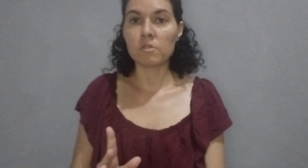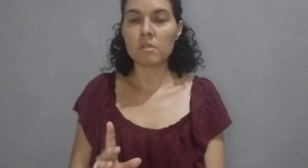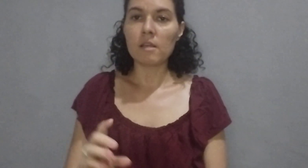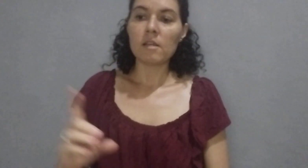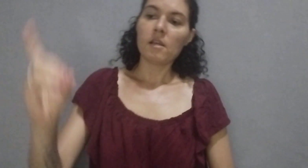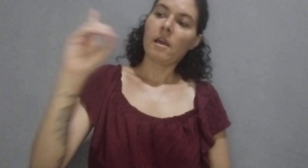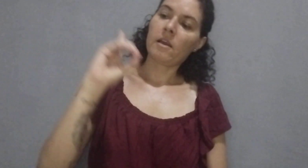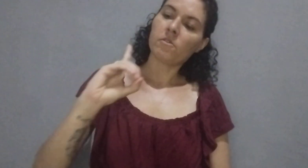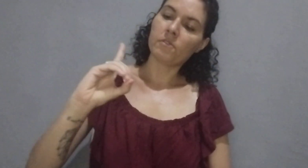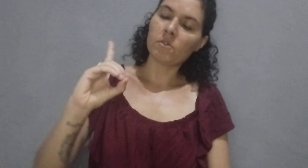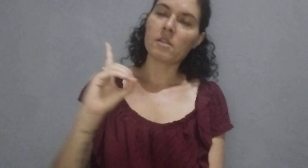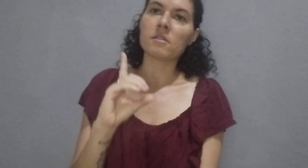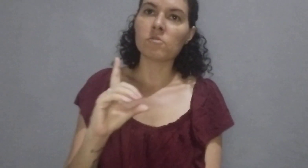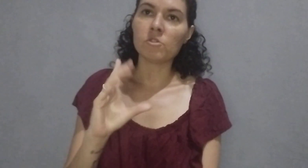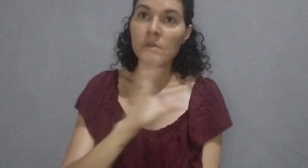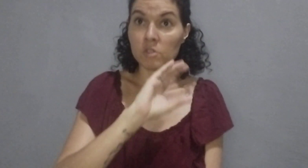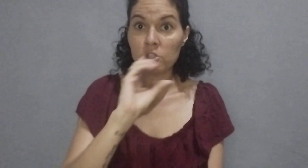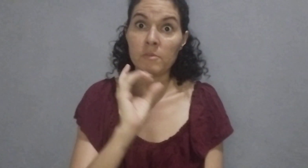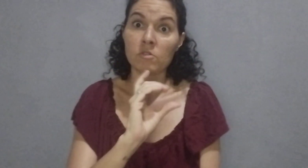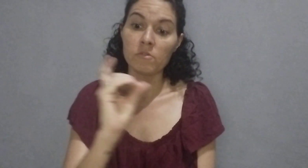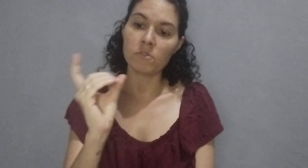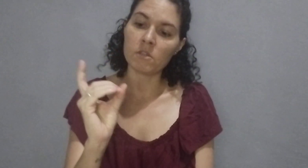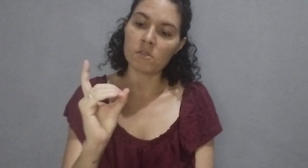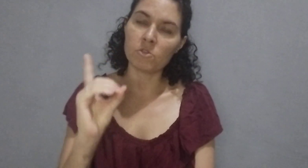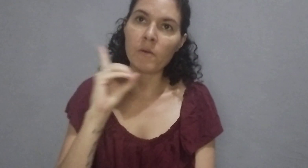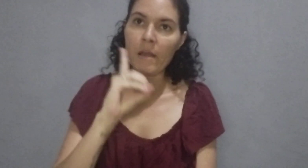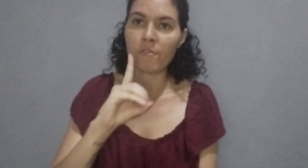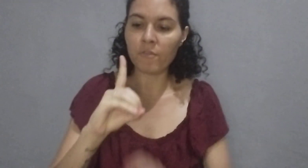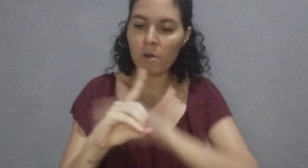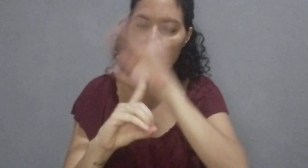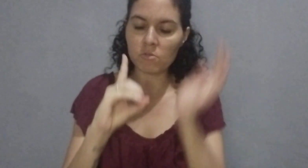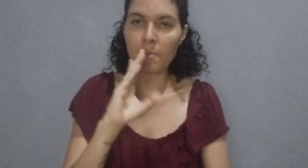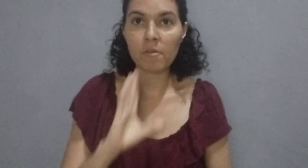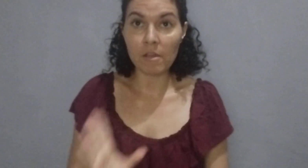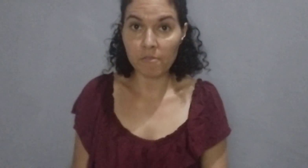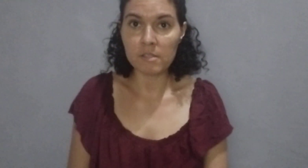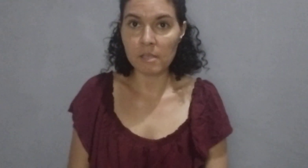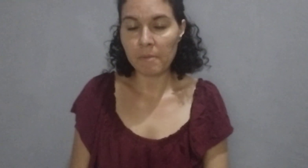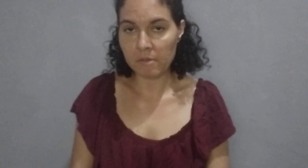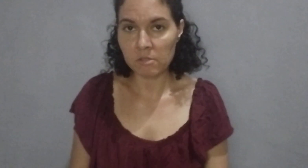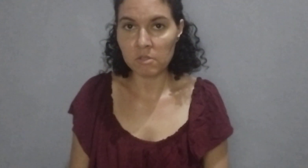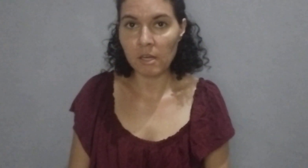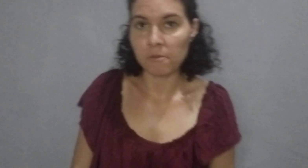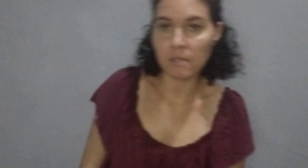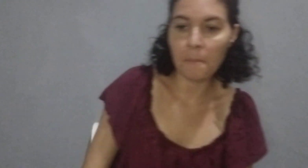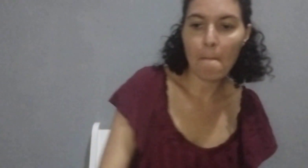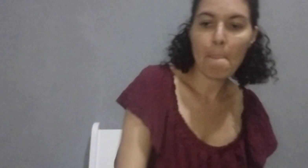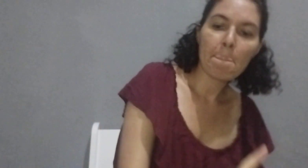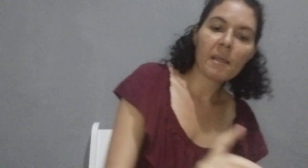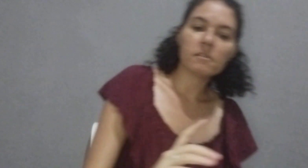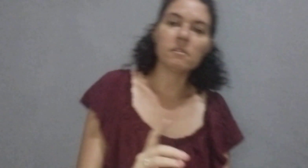discípulos é a configuração de mão, a gente chama de configuração de mão, é a forma que sua mão vai fazer para fazer o sinal, tá?